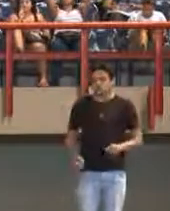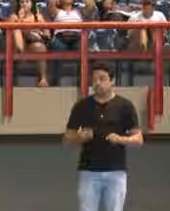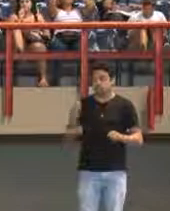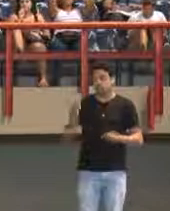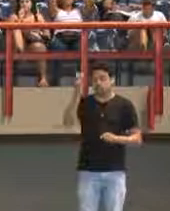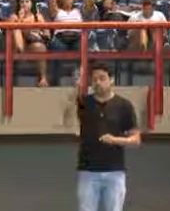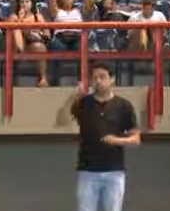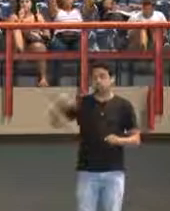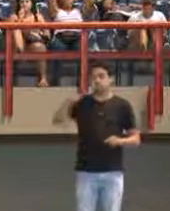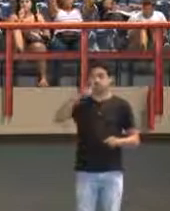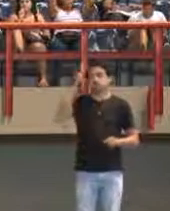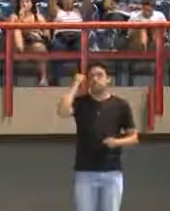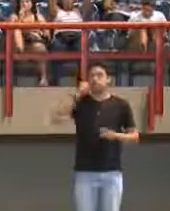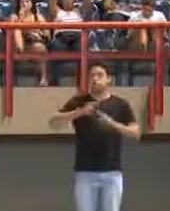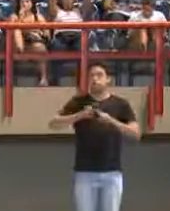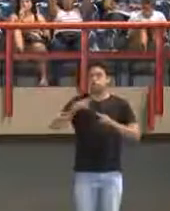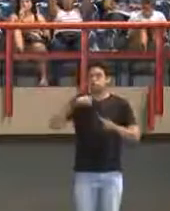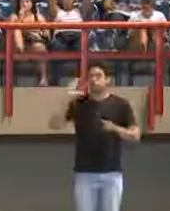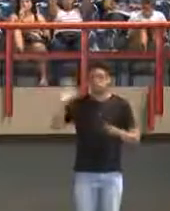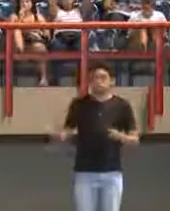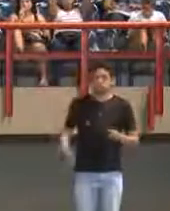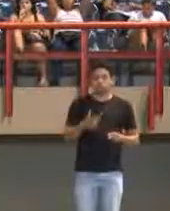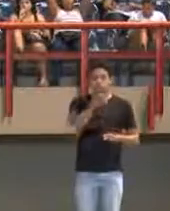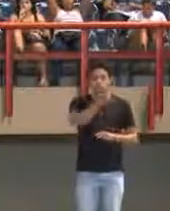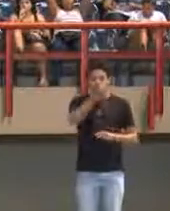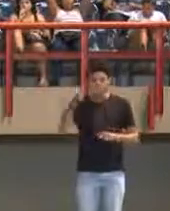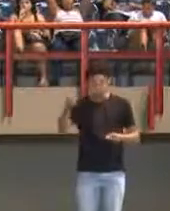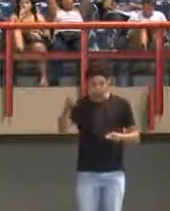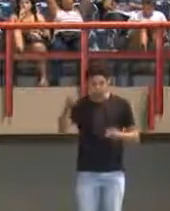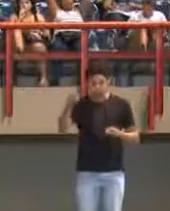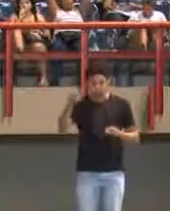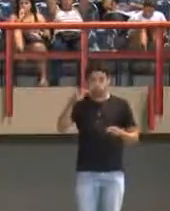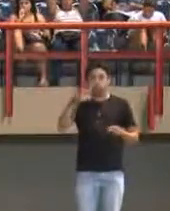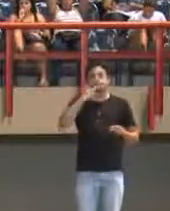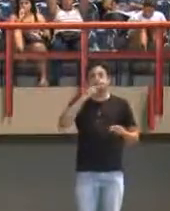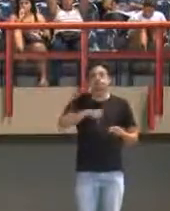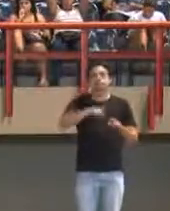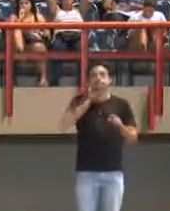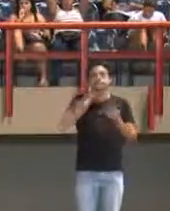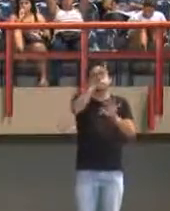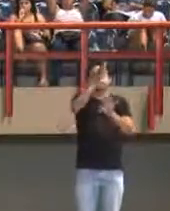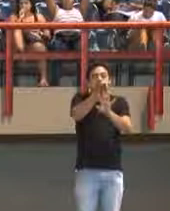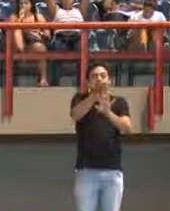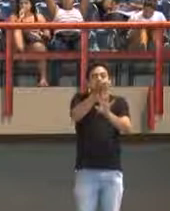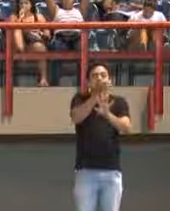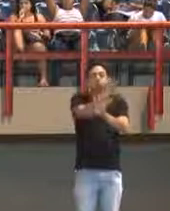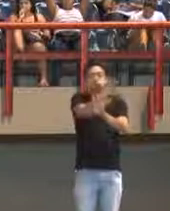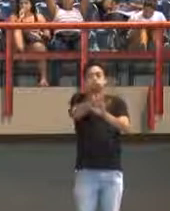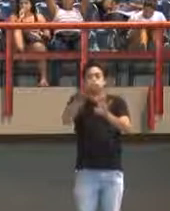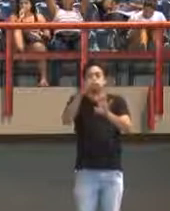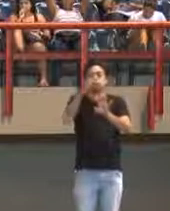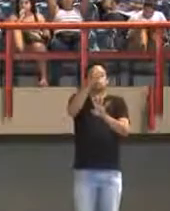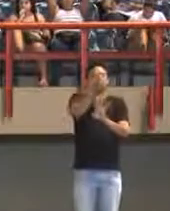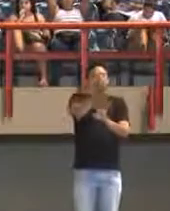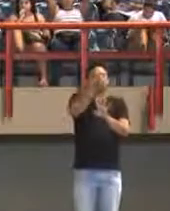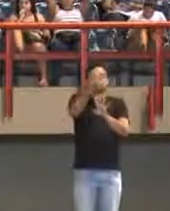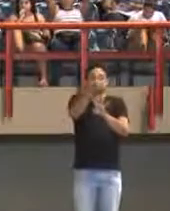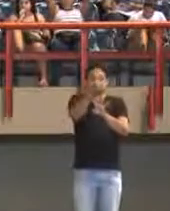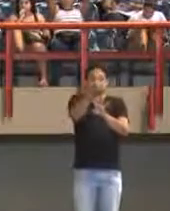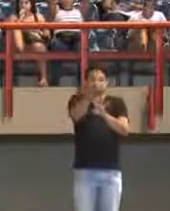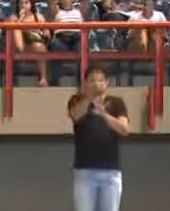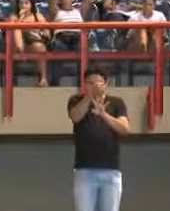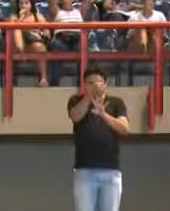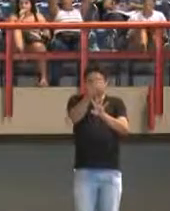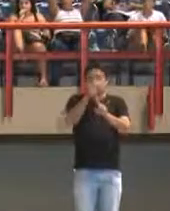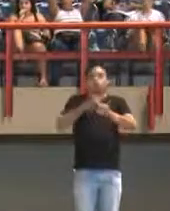muito importante. Quando eu tenho 21 termos, quem seria o termo central? O 11º